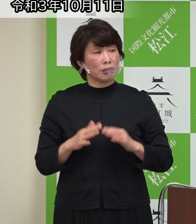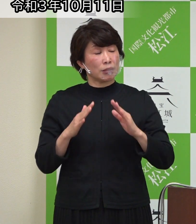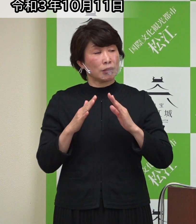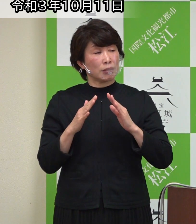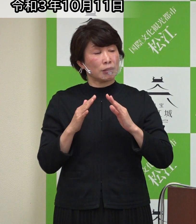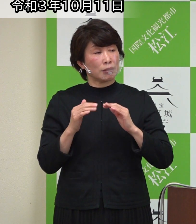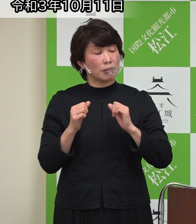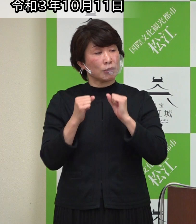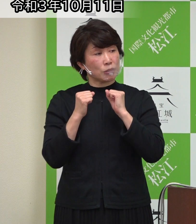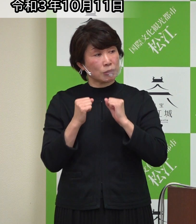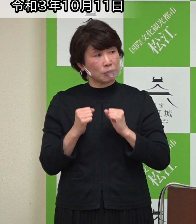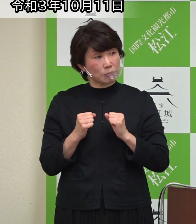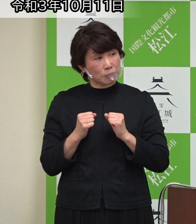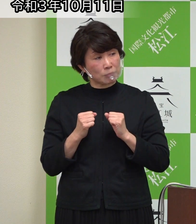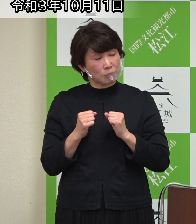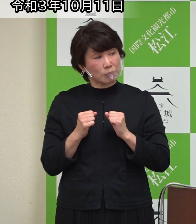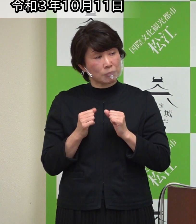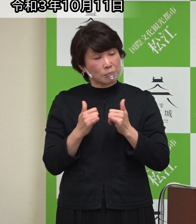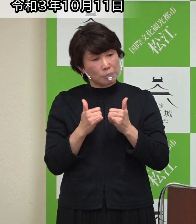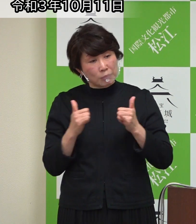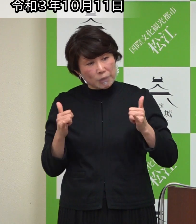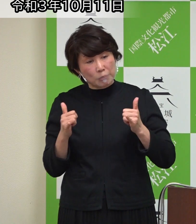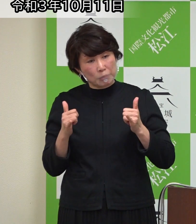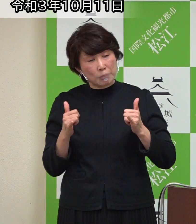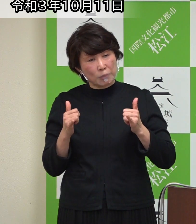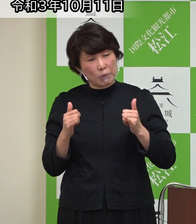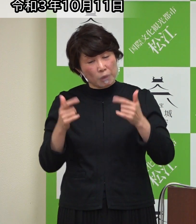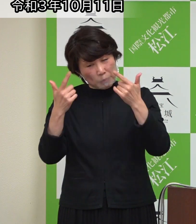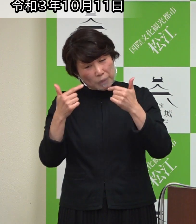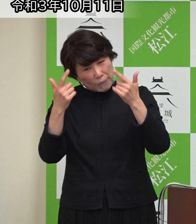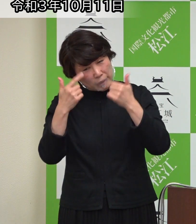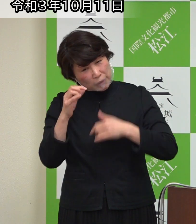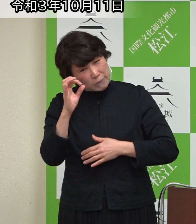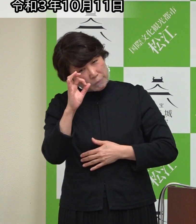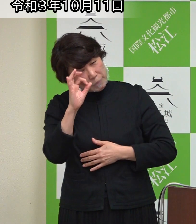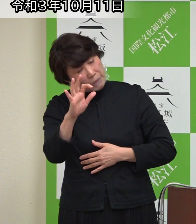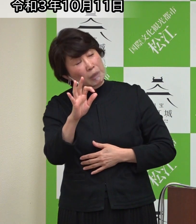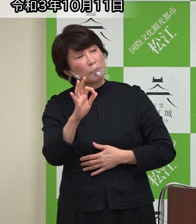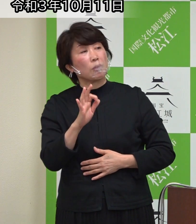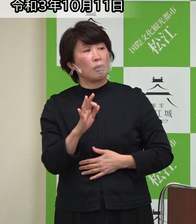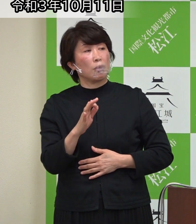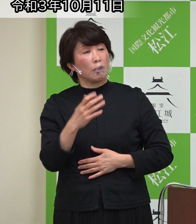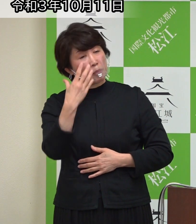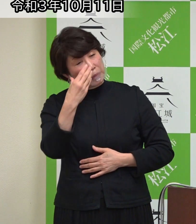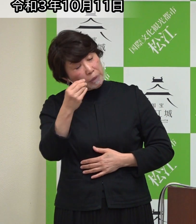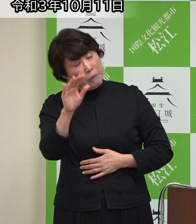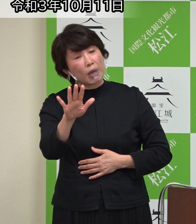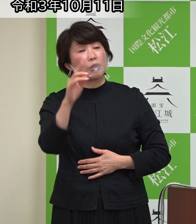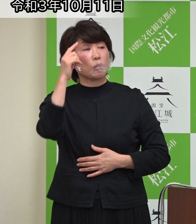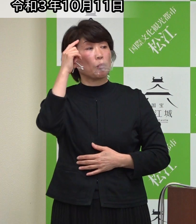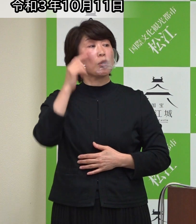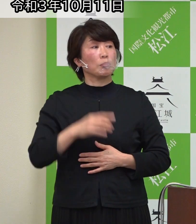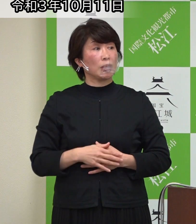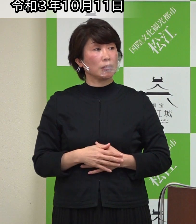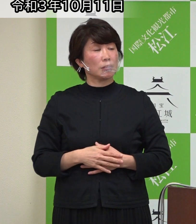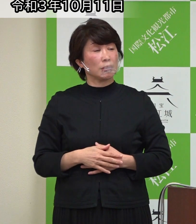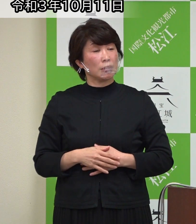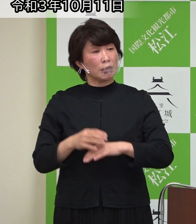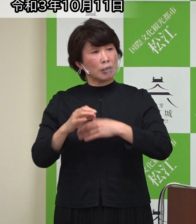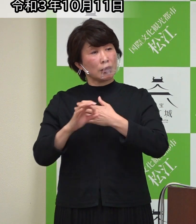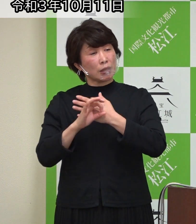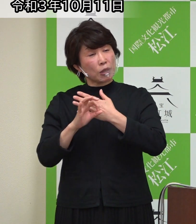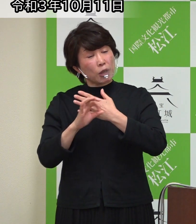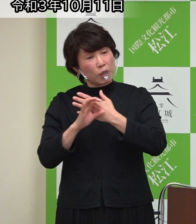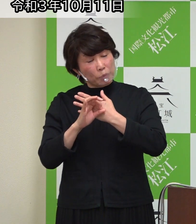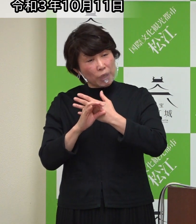日見てても見飽きないぐらいの、魅力があるものと思うんですけど、例えばどこかに定点カメラを設置